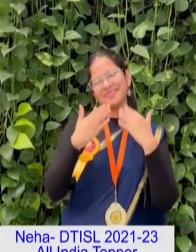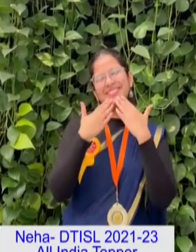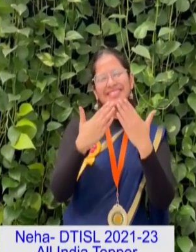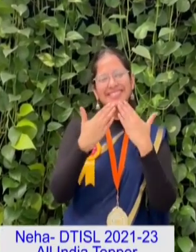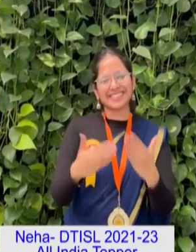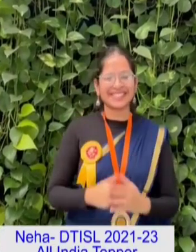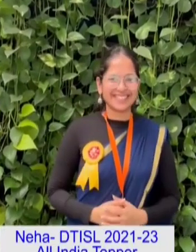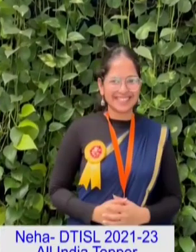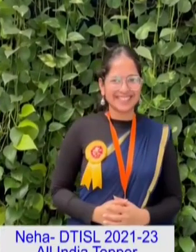बढ़े धन्यवाद